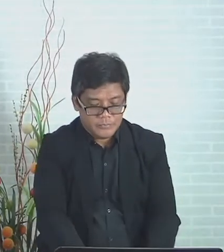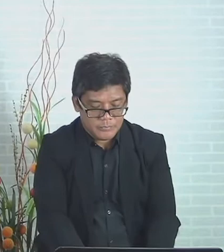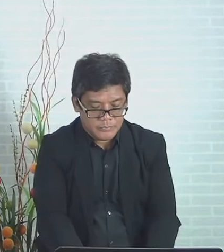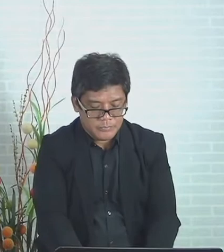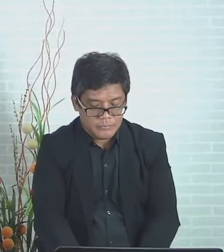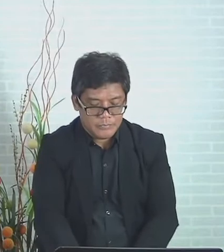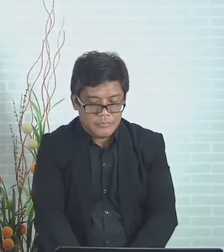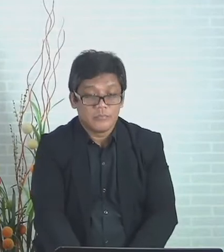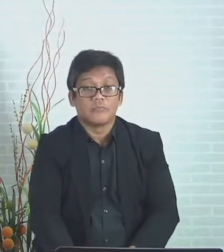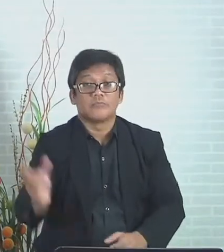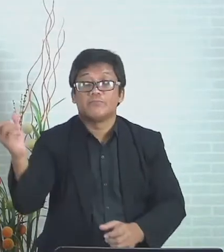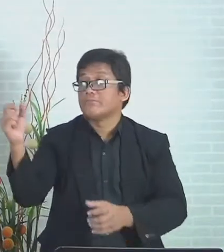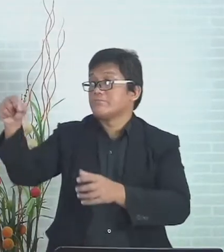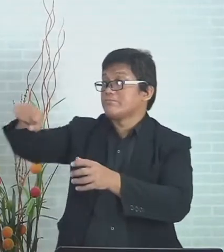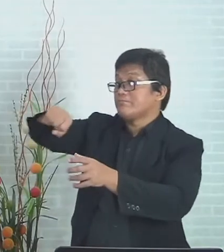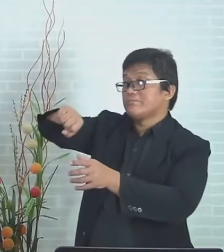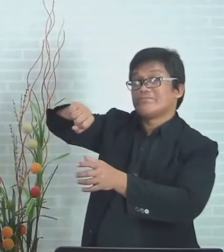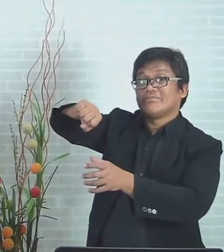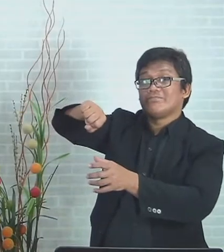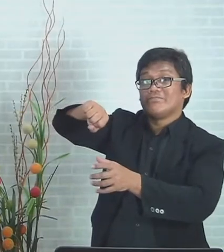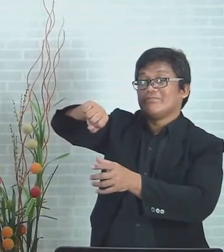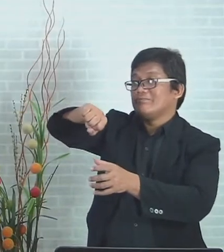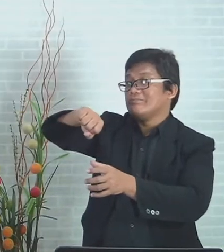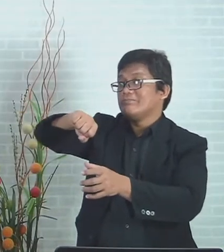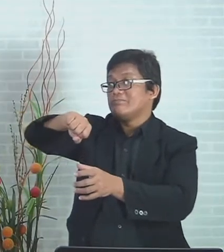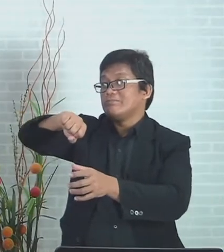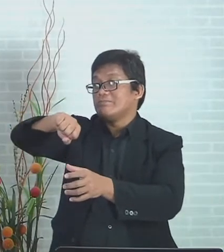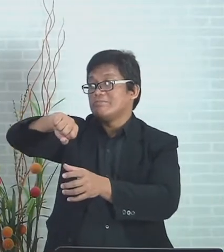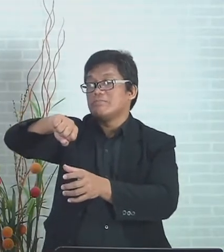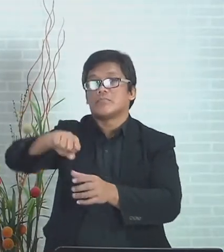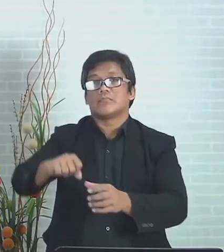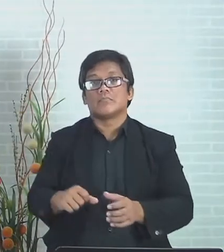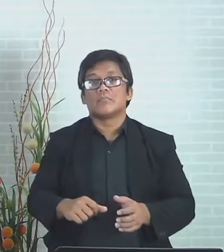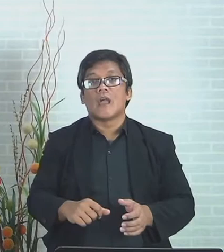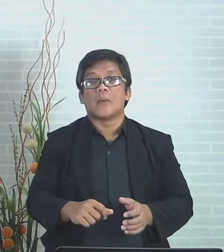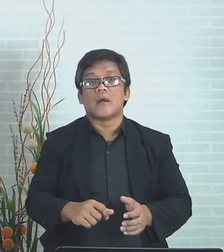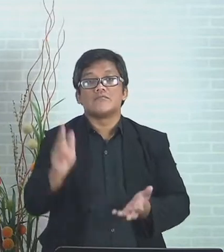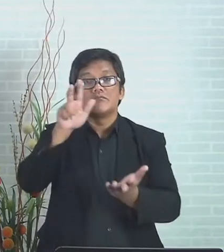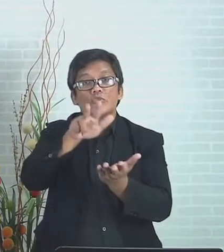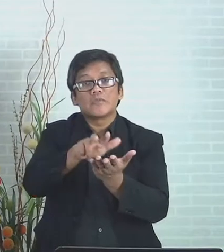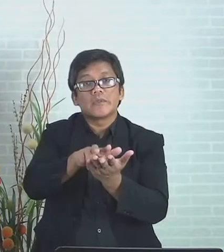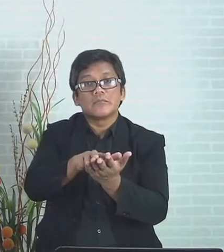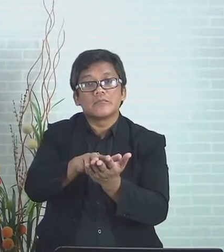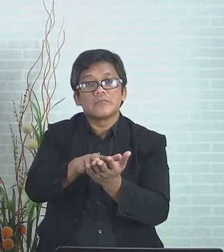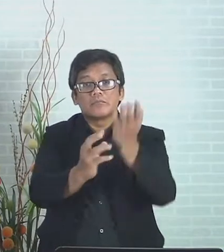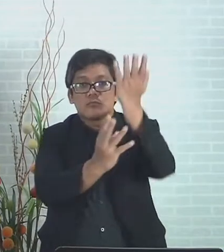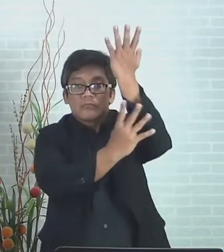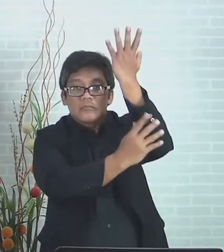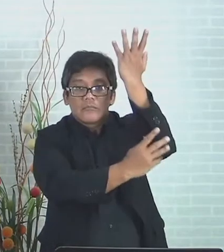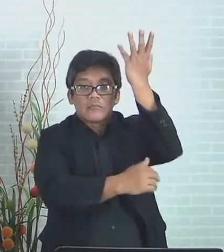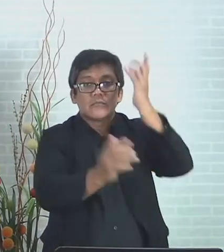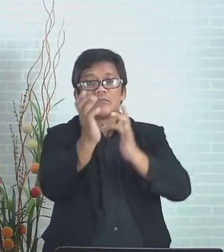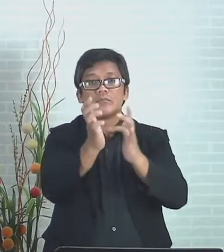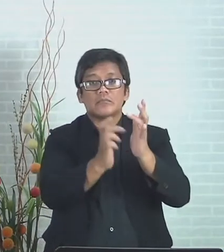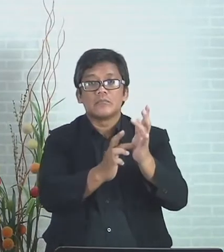Hai cawan yang kita gunakan pada saat ini adalah lambang daripada darah Tuhan kita Yesus